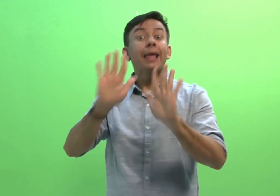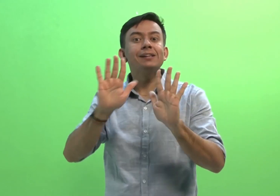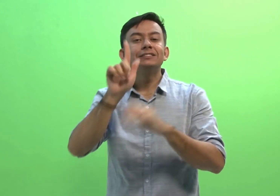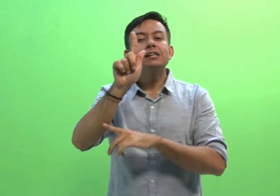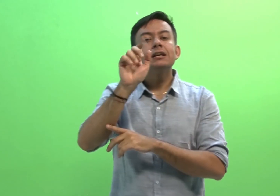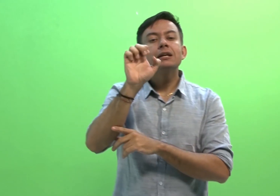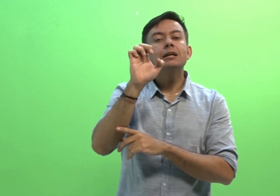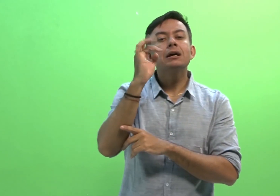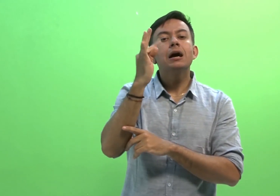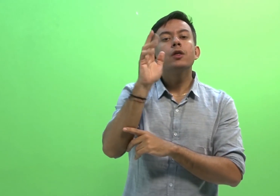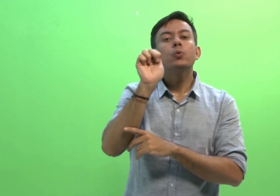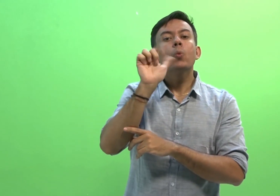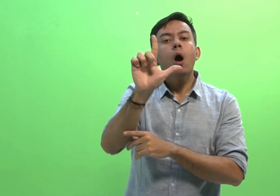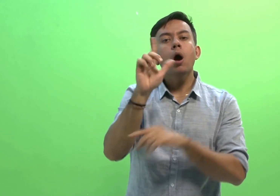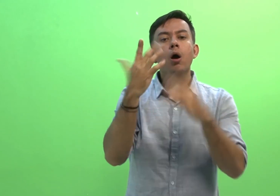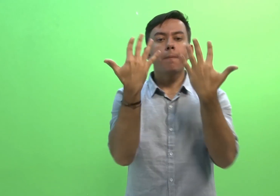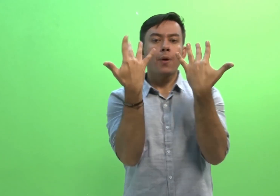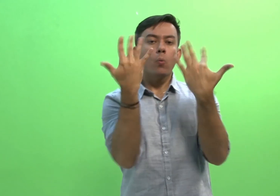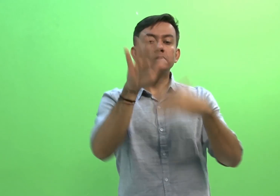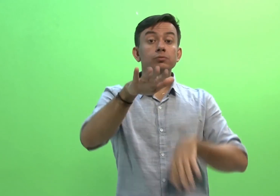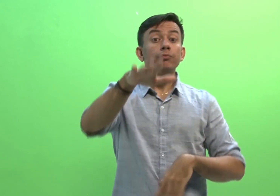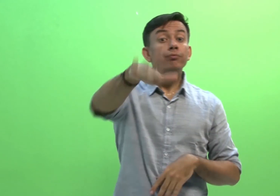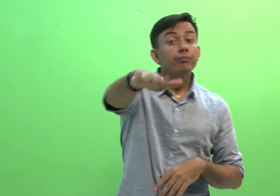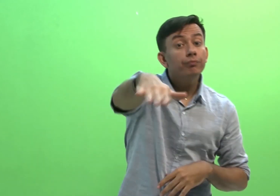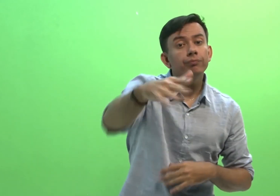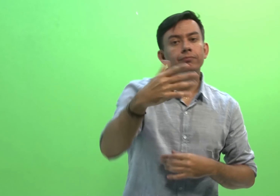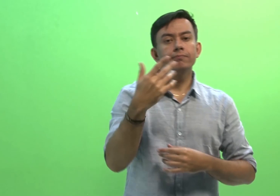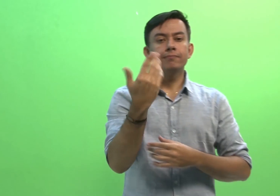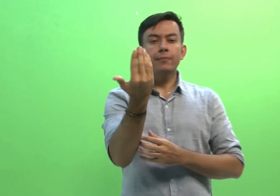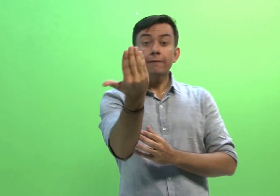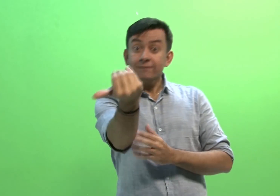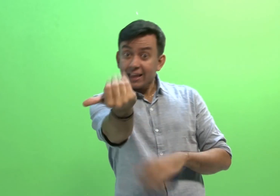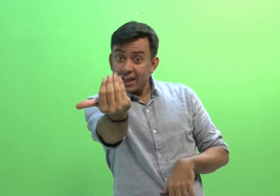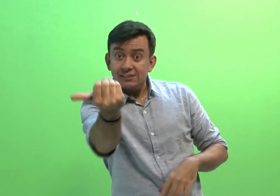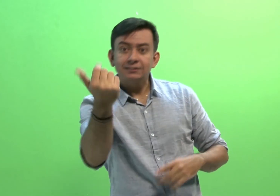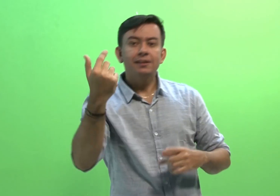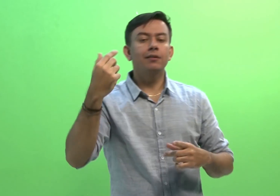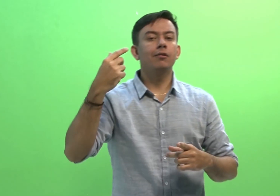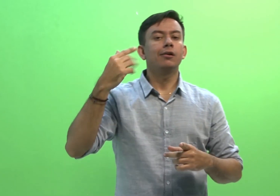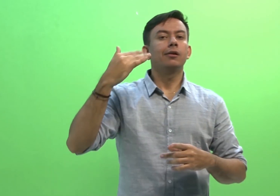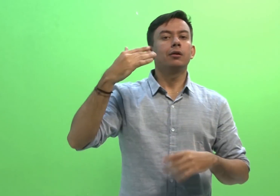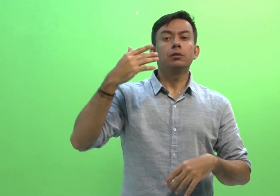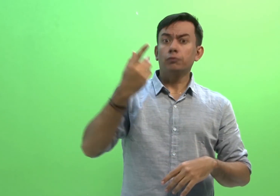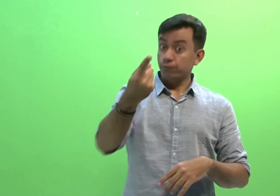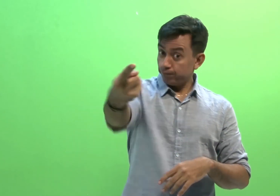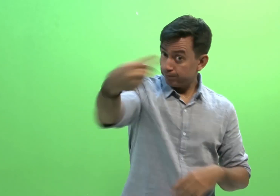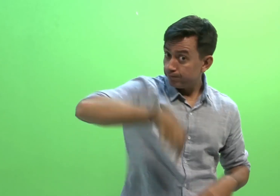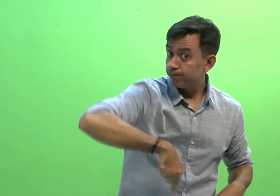o gestual com as mãos para chamar, tocar, pedir para vir